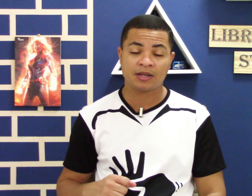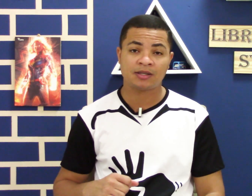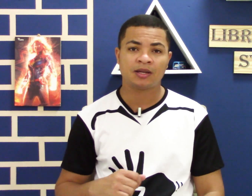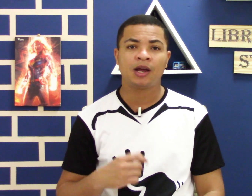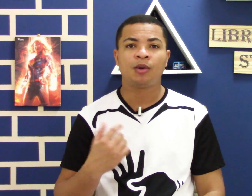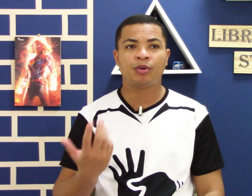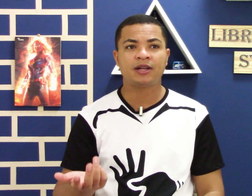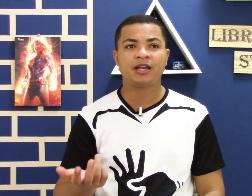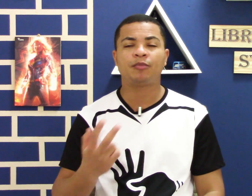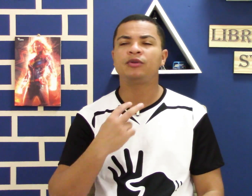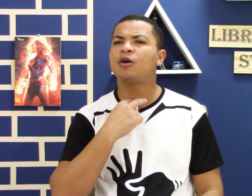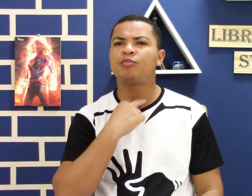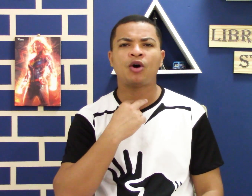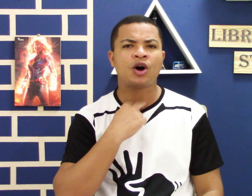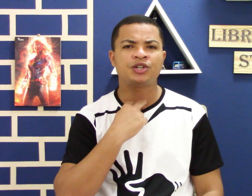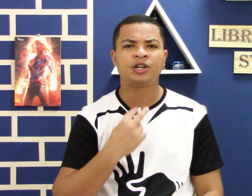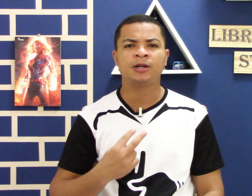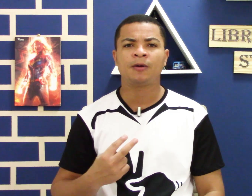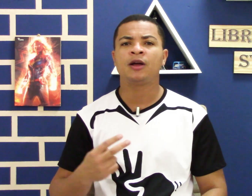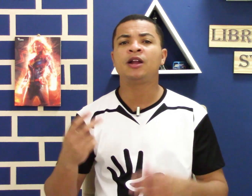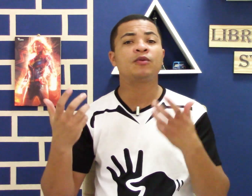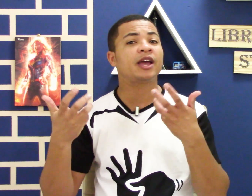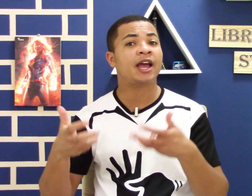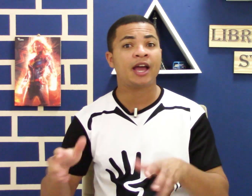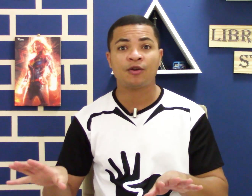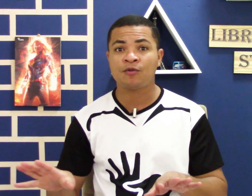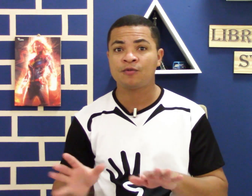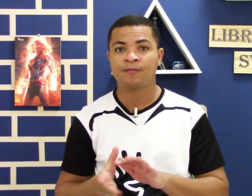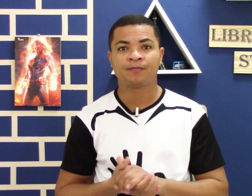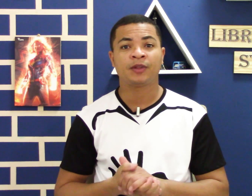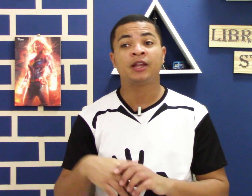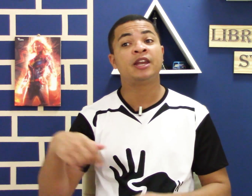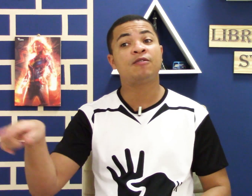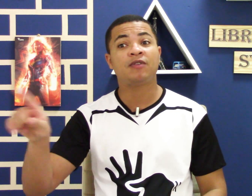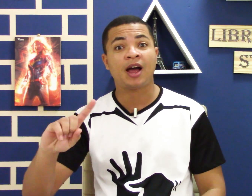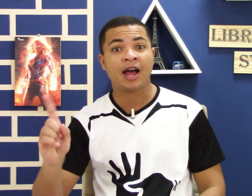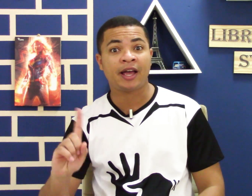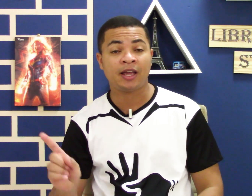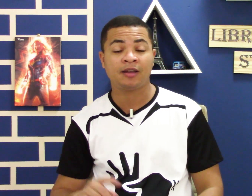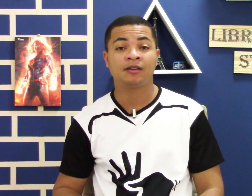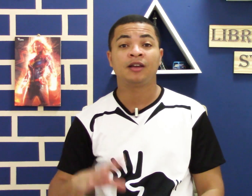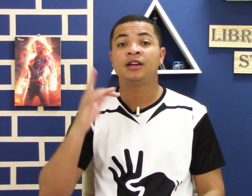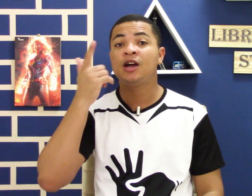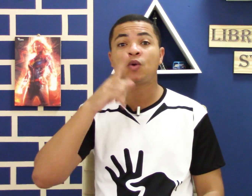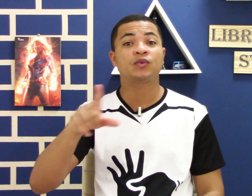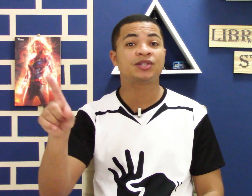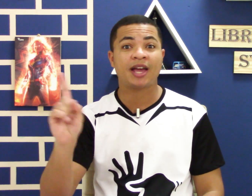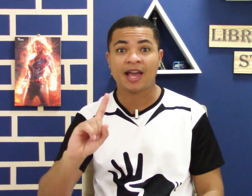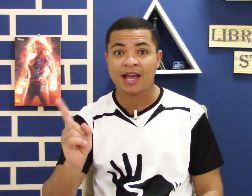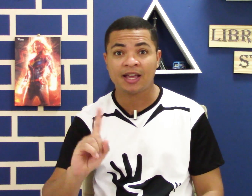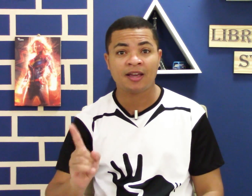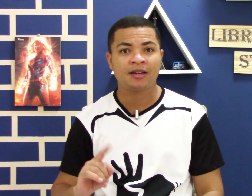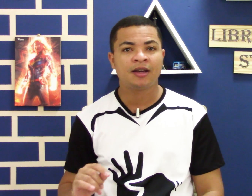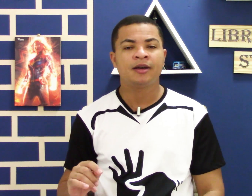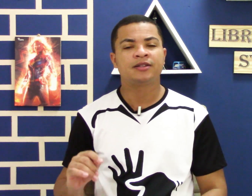esses? Por exemplo, não pode, não quero, não vai, não consegue. São